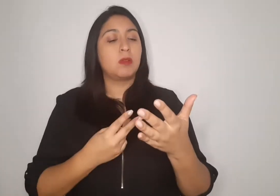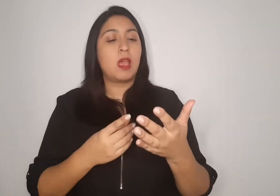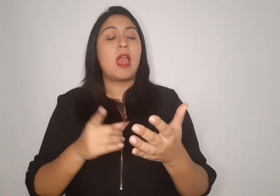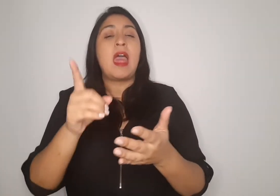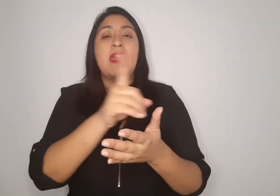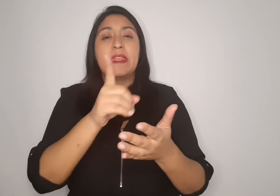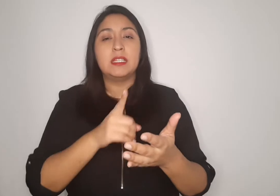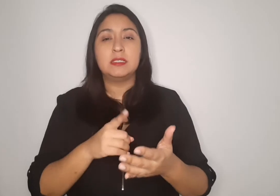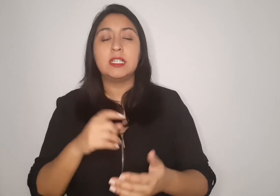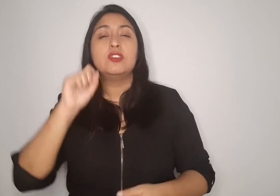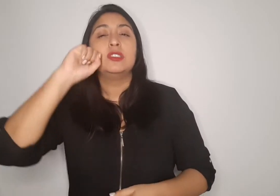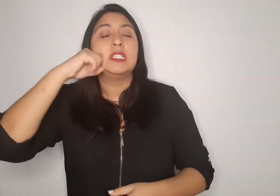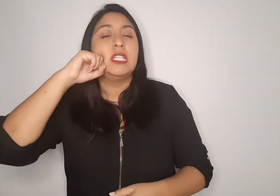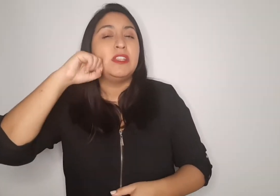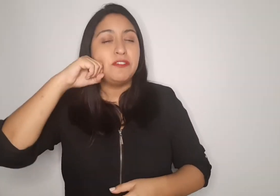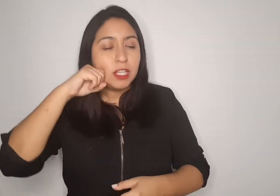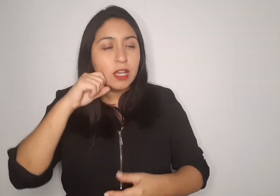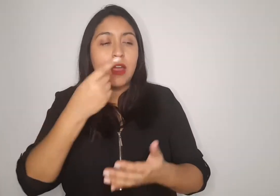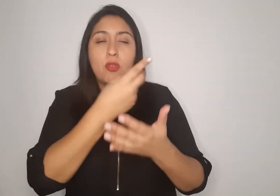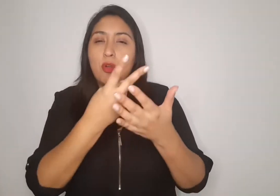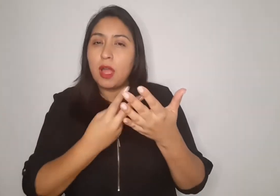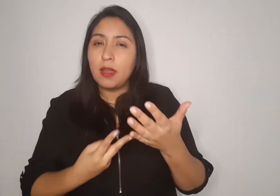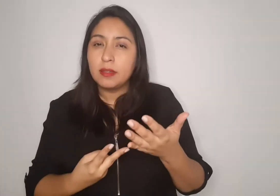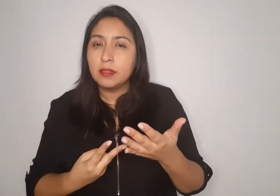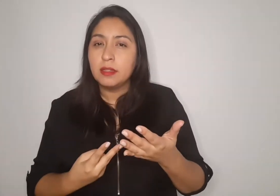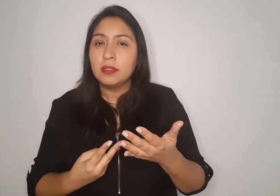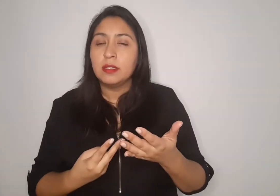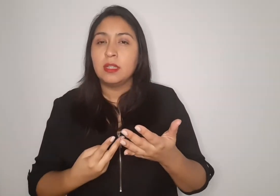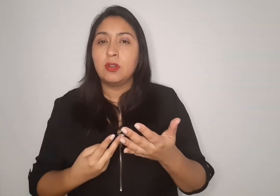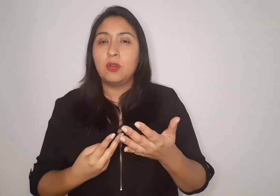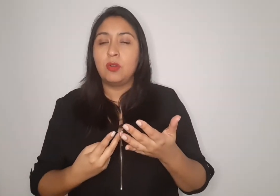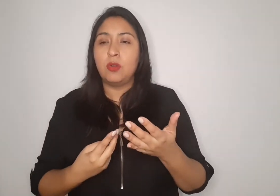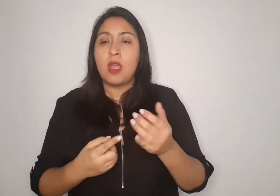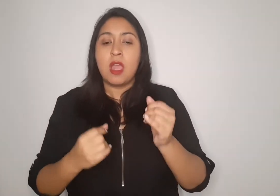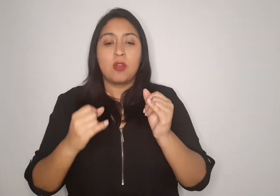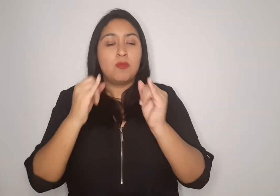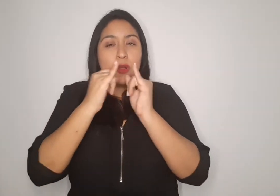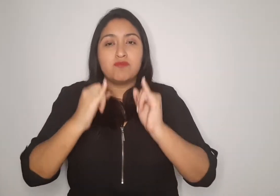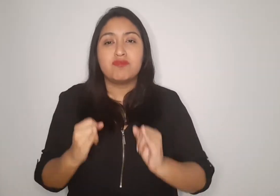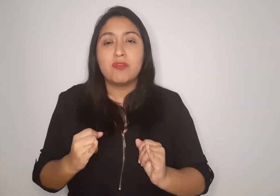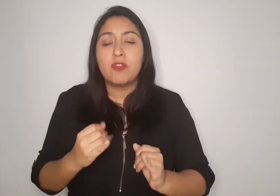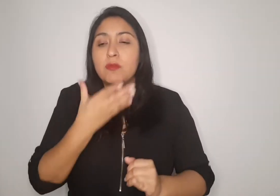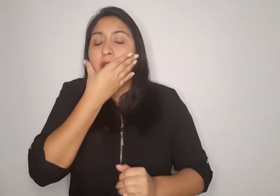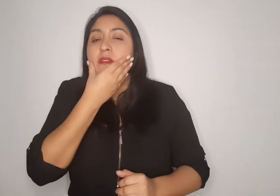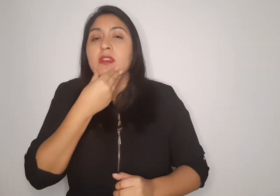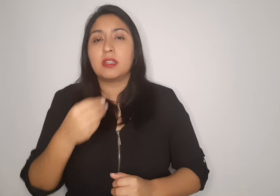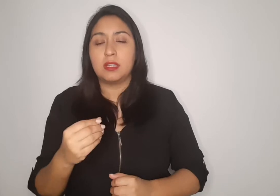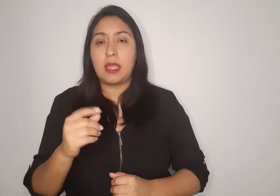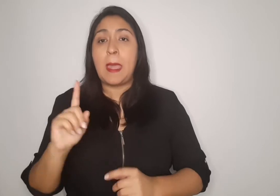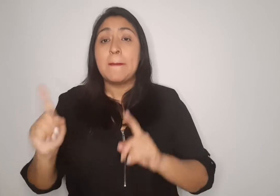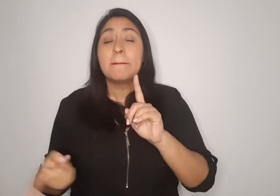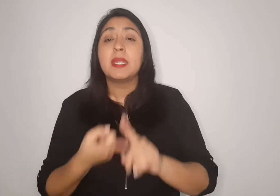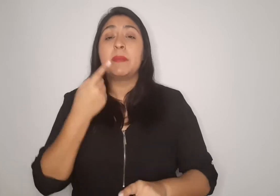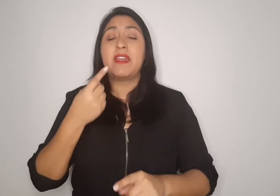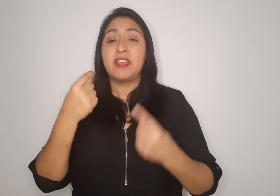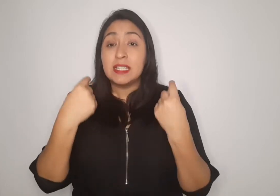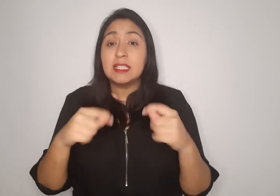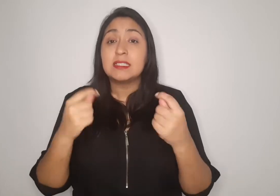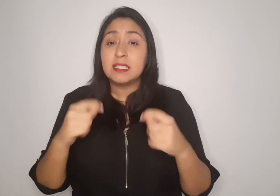significado plástico y su apariencia estética. Fue la primera vez que se trató de hacer así. Entonces